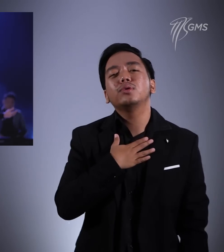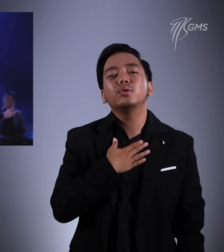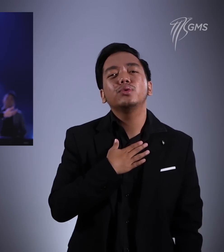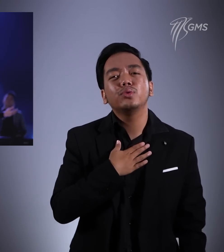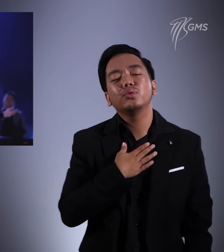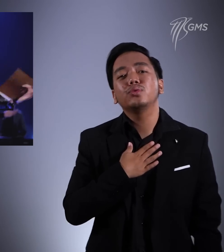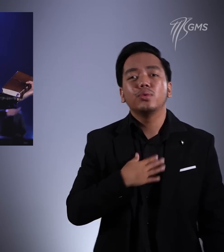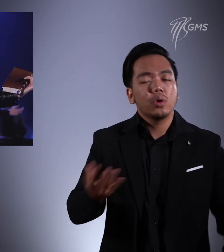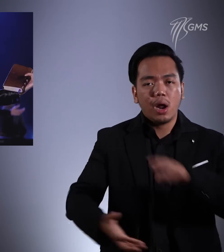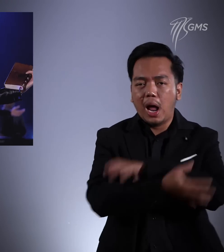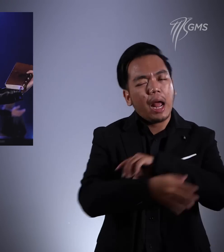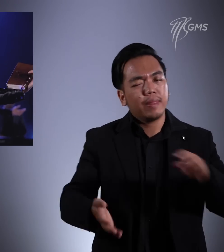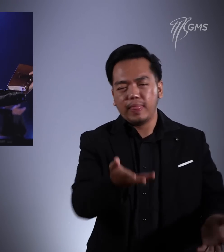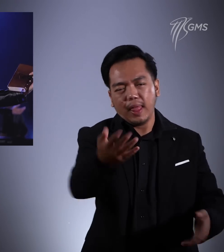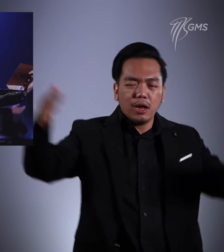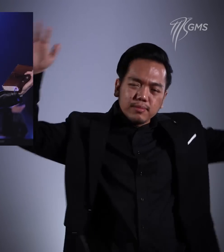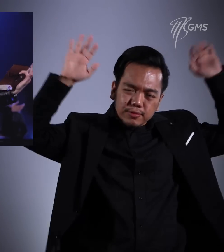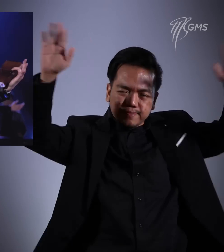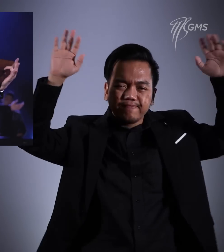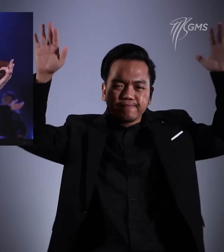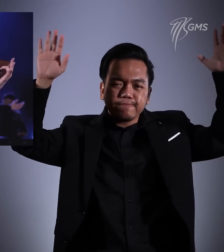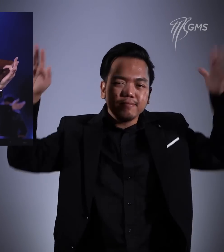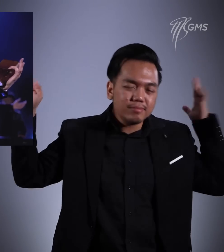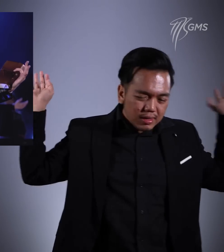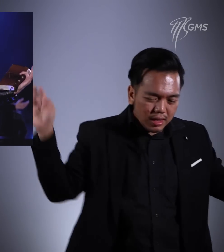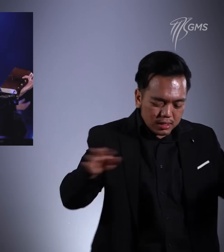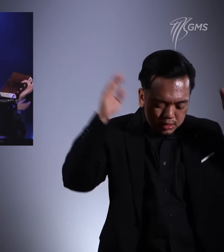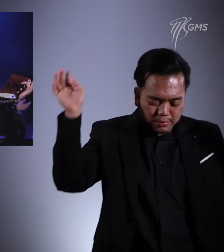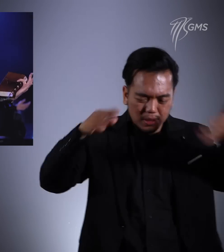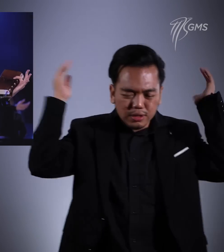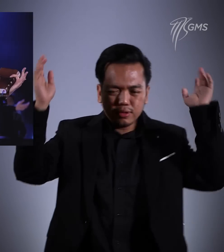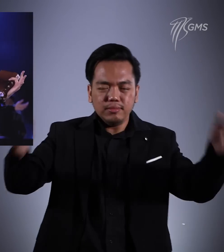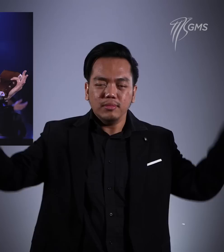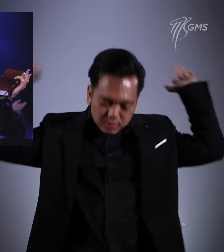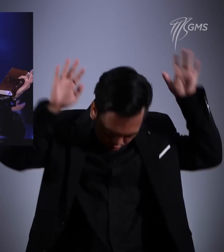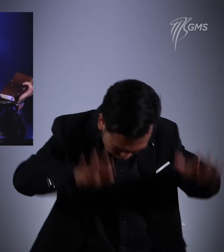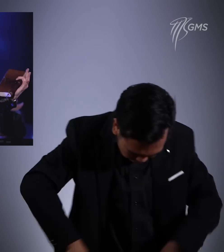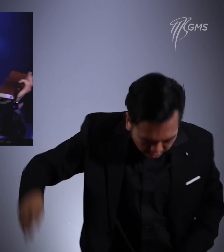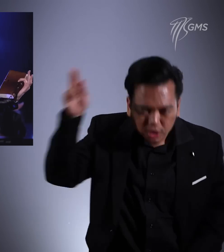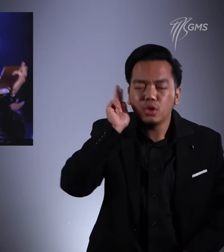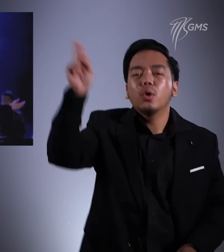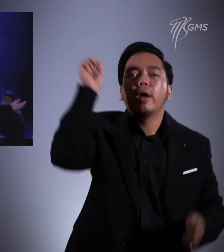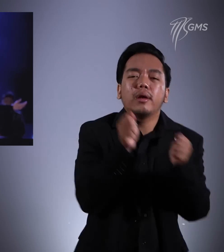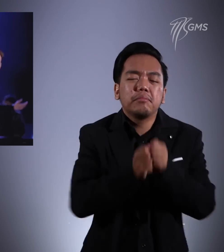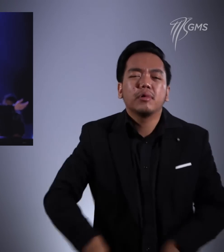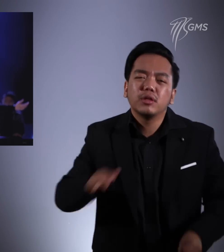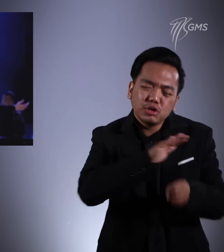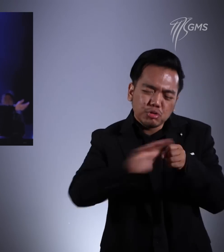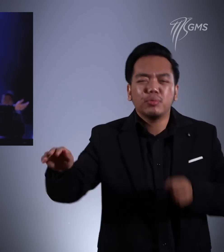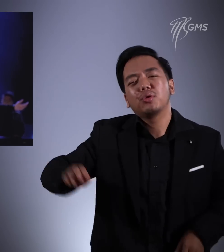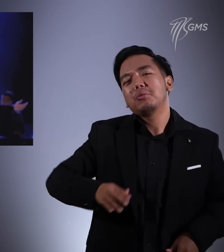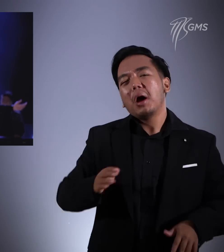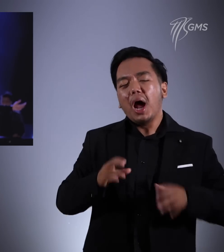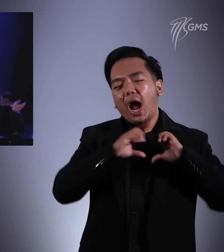Bagiku, angkat tanganmu, lupakan kanan kiri, sembah Tuhan sekarang dengan segenap hati. Nyanyi sampai imanmu